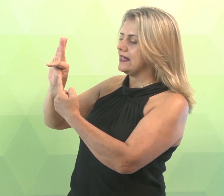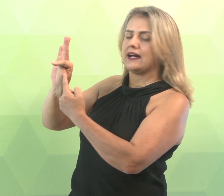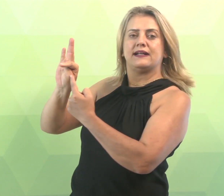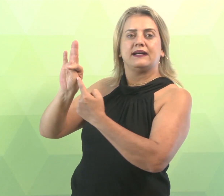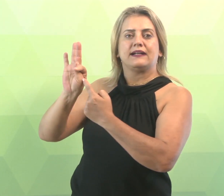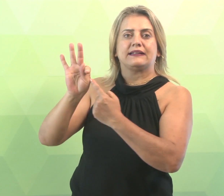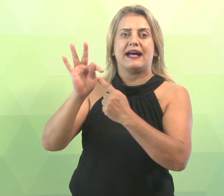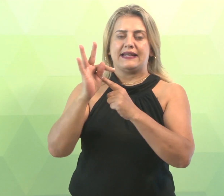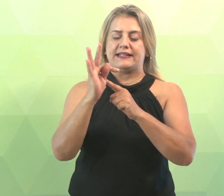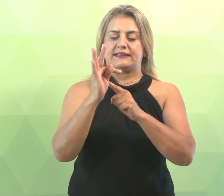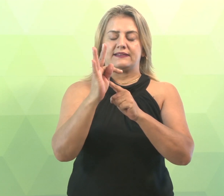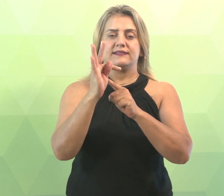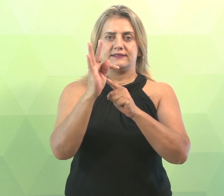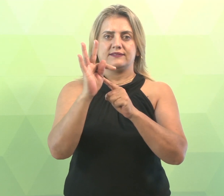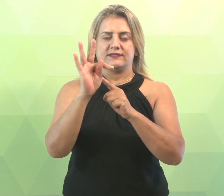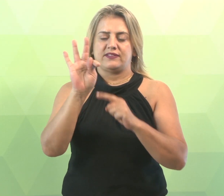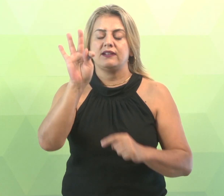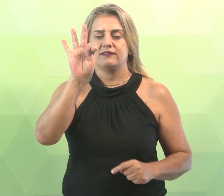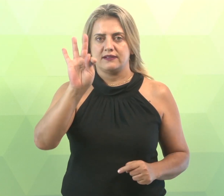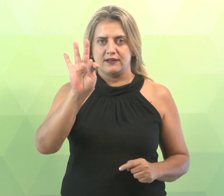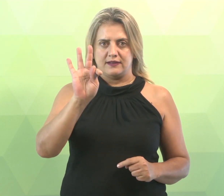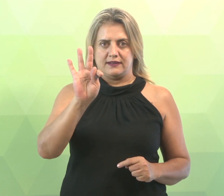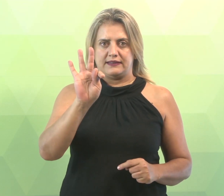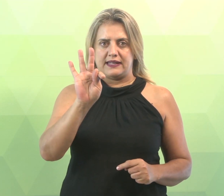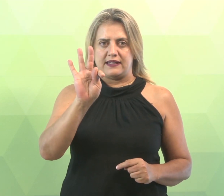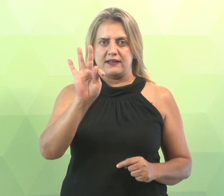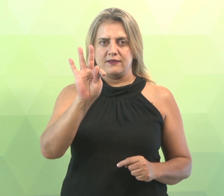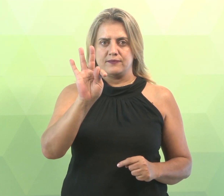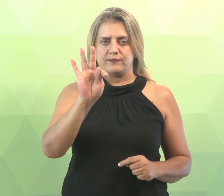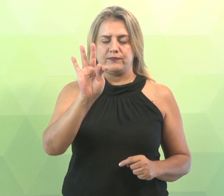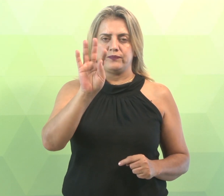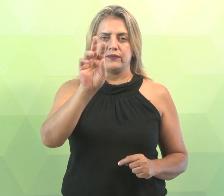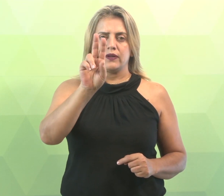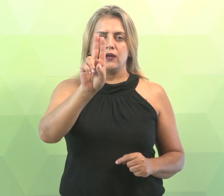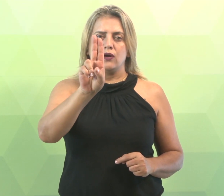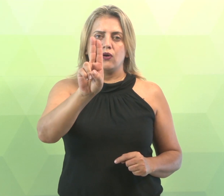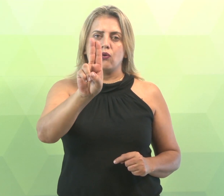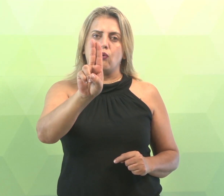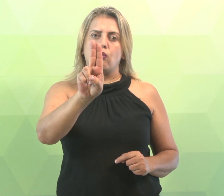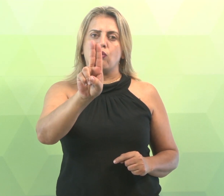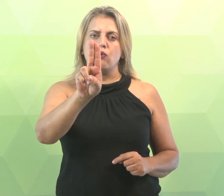da letra, vendo? T, U,